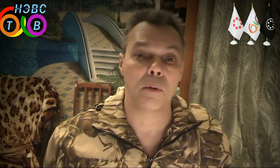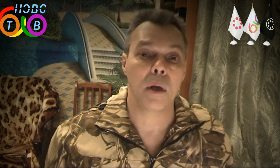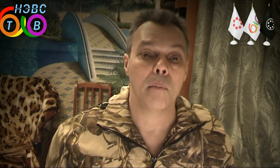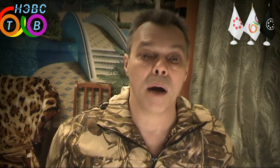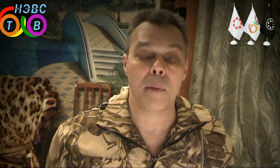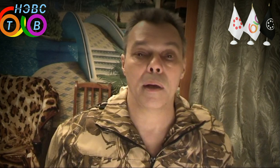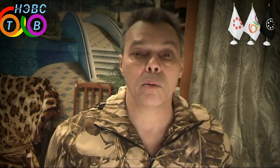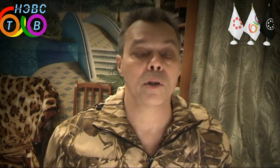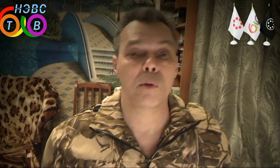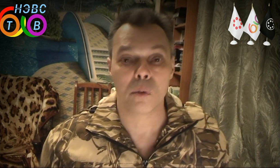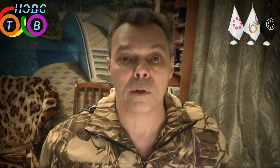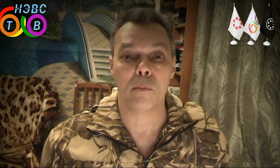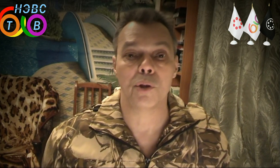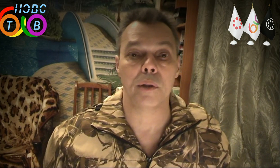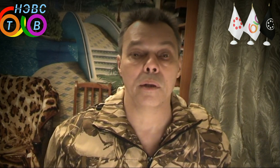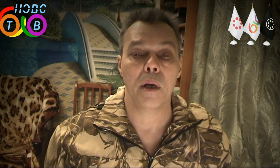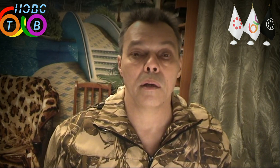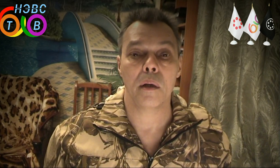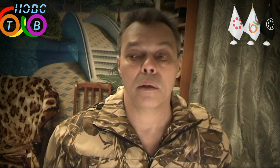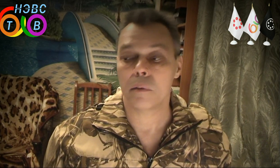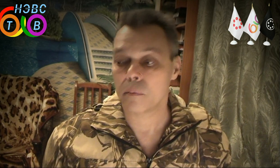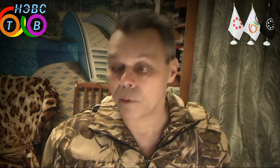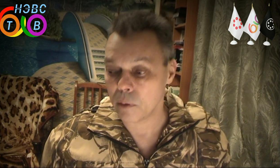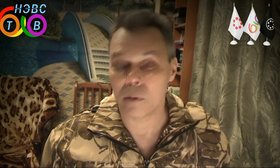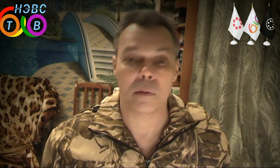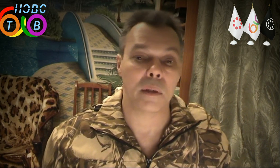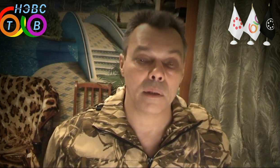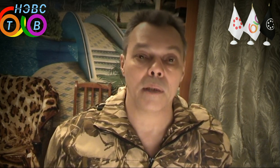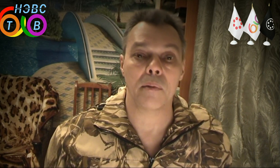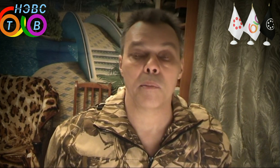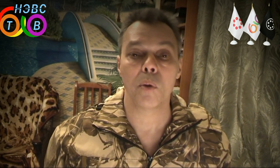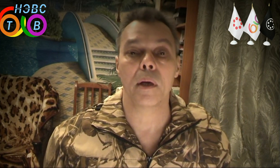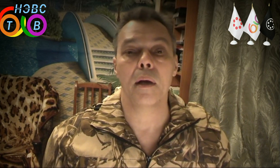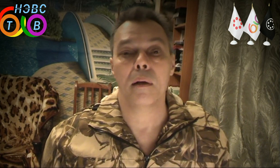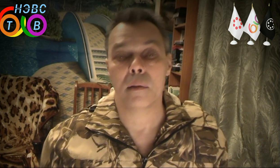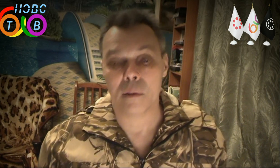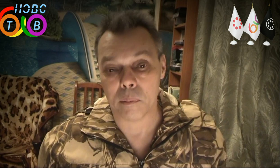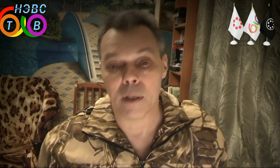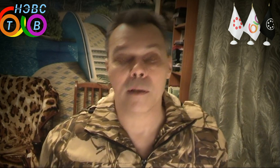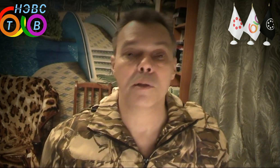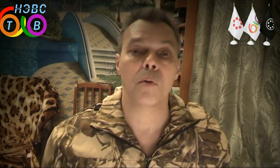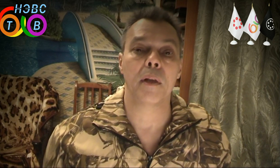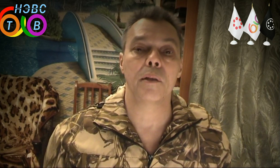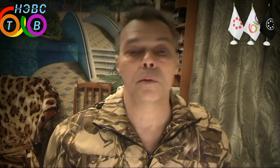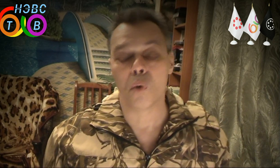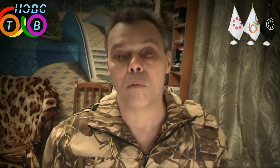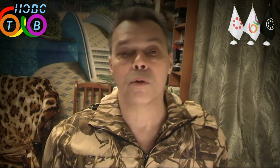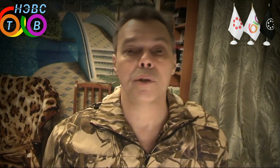вот мамой, которая живет с другим мужчиной и родила этого ребенка. И биологически он принадлежит другому мужчине,